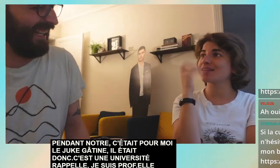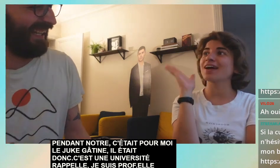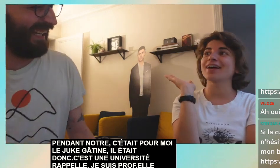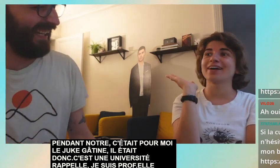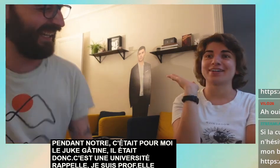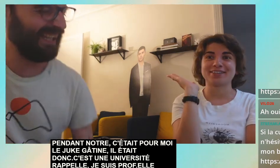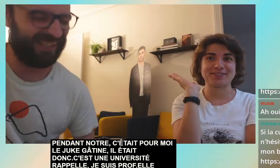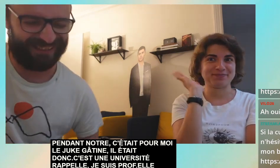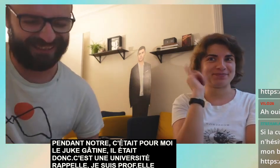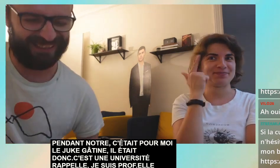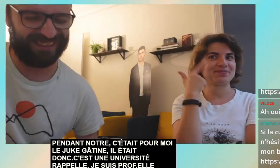Ah!